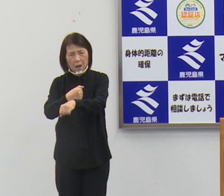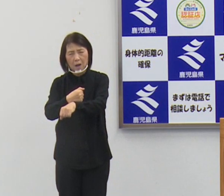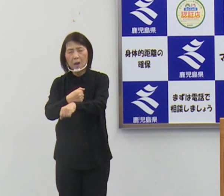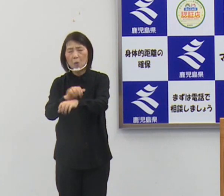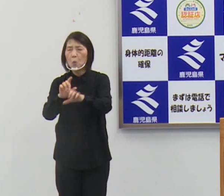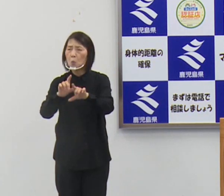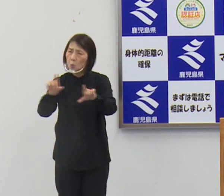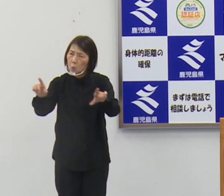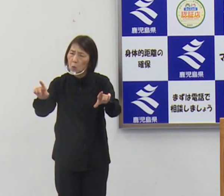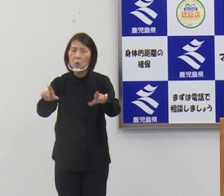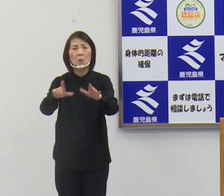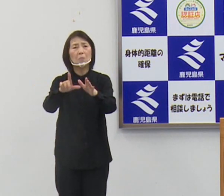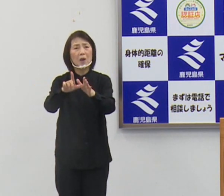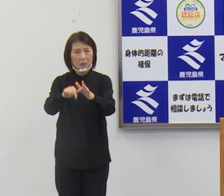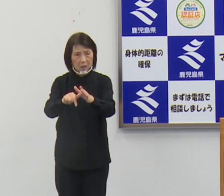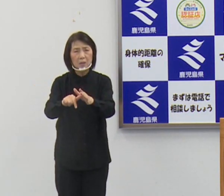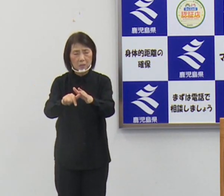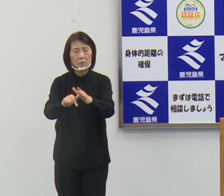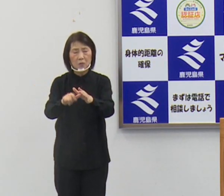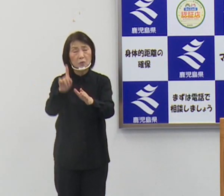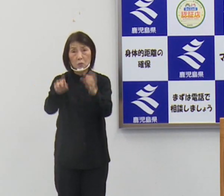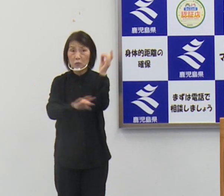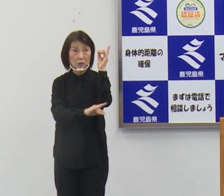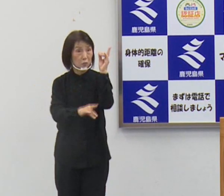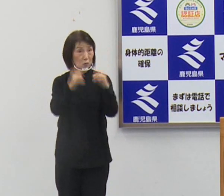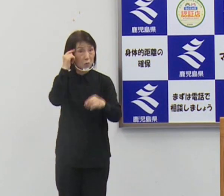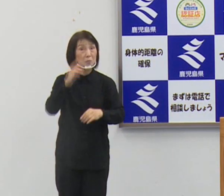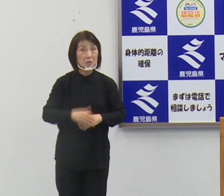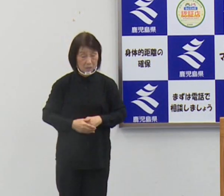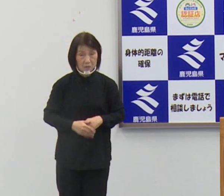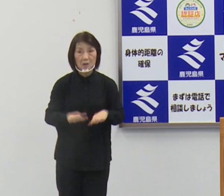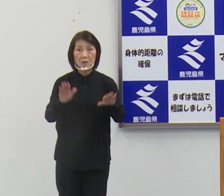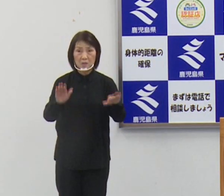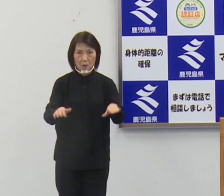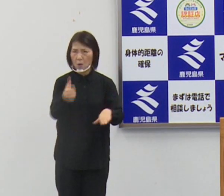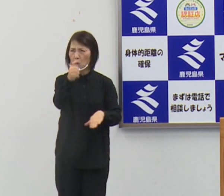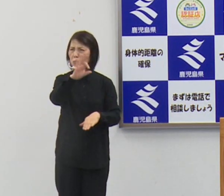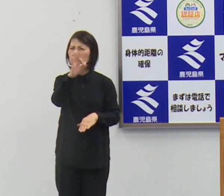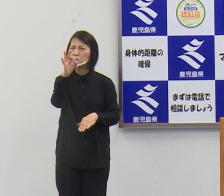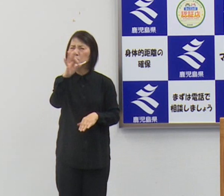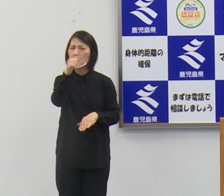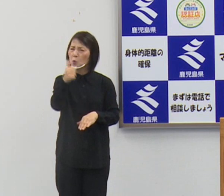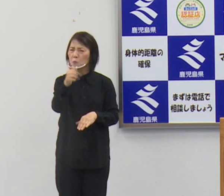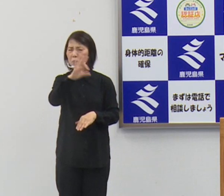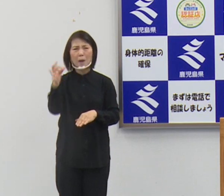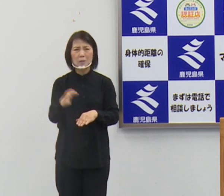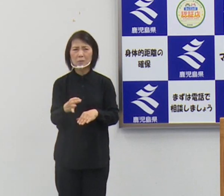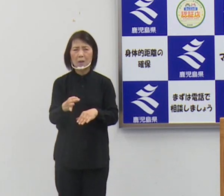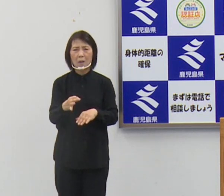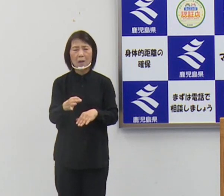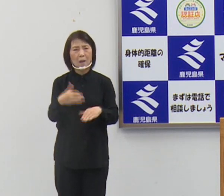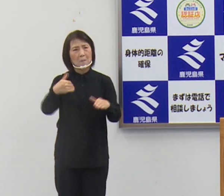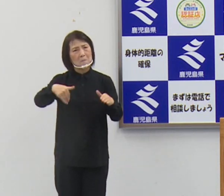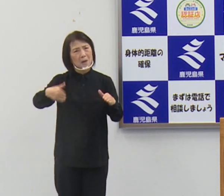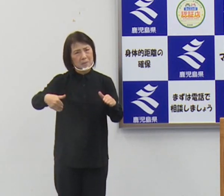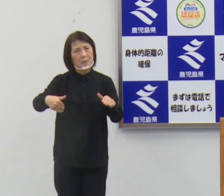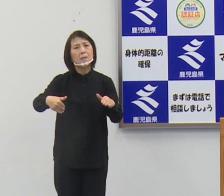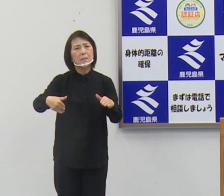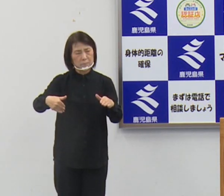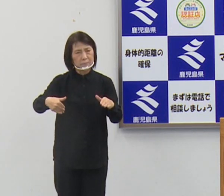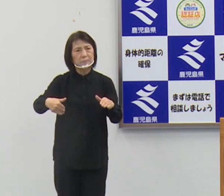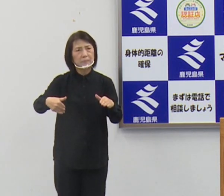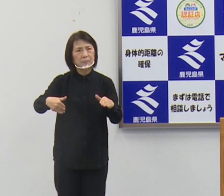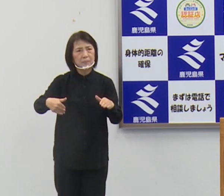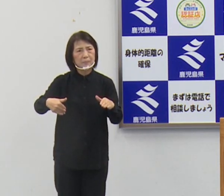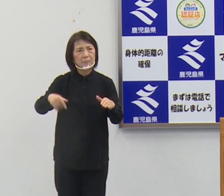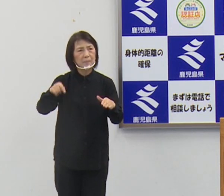の考え方かなとは思っております。そういう意味では今の 50% 程度というのが、ステージ4ぐらいですけれども、